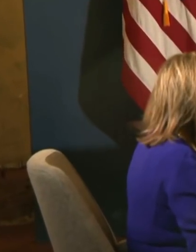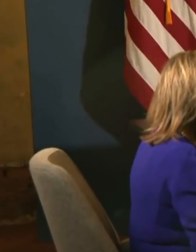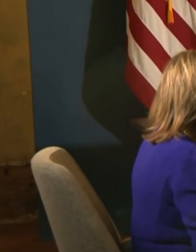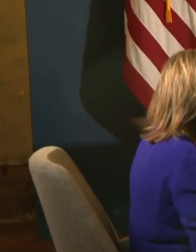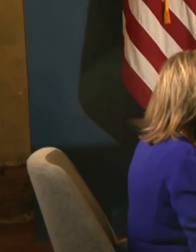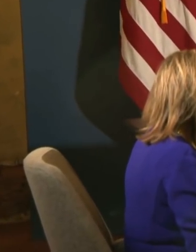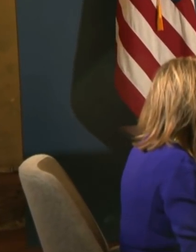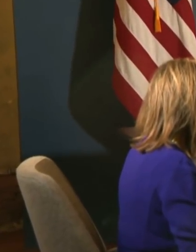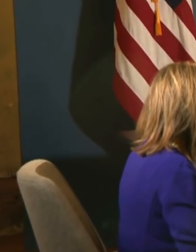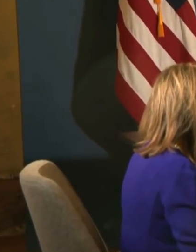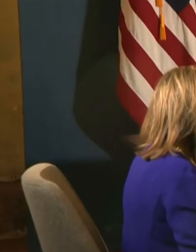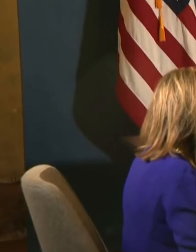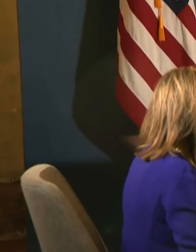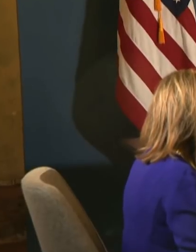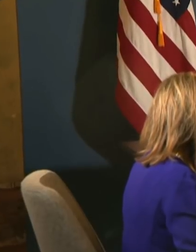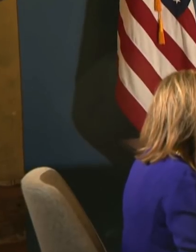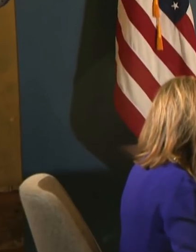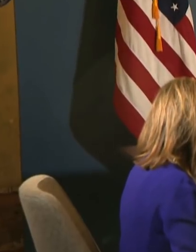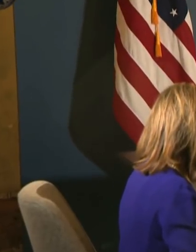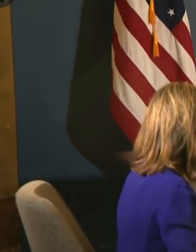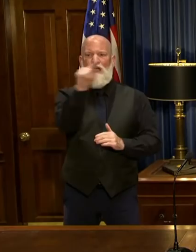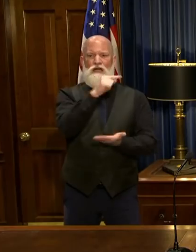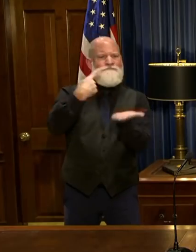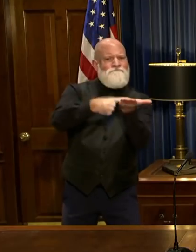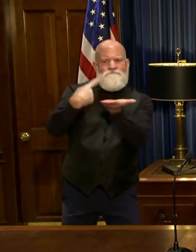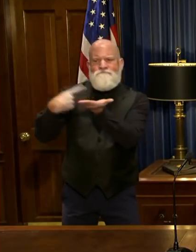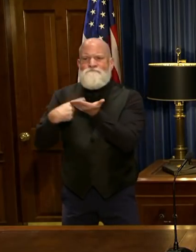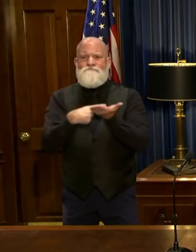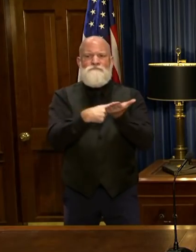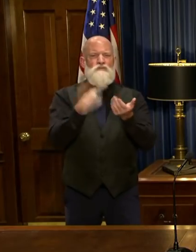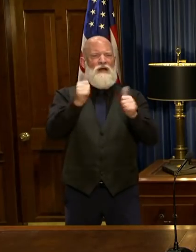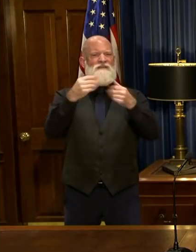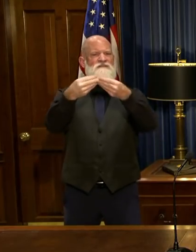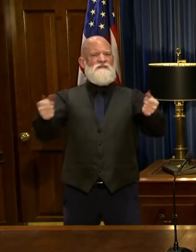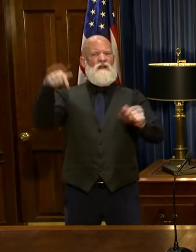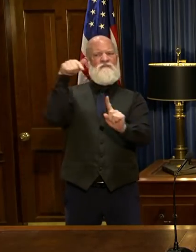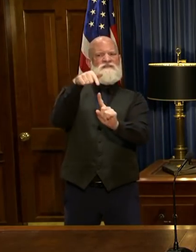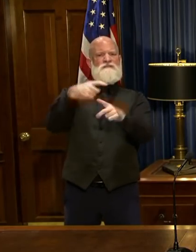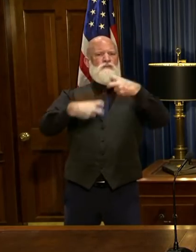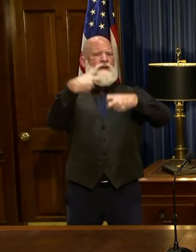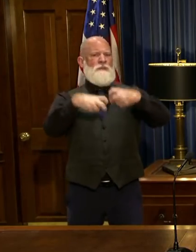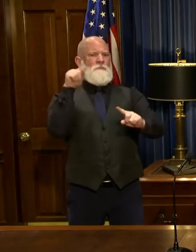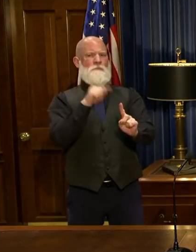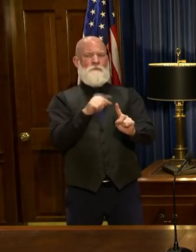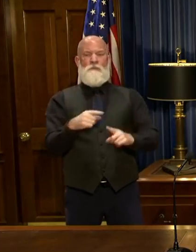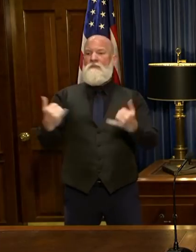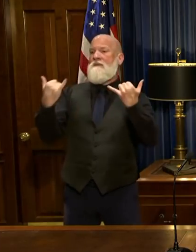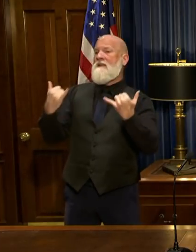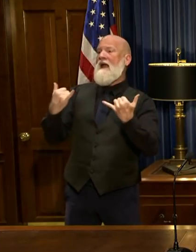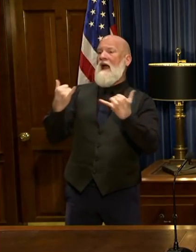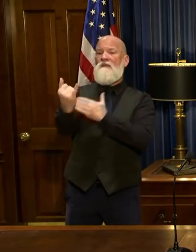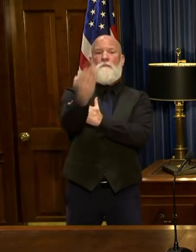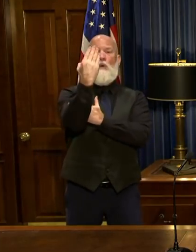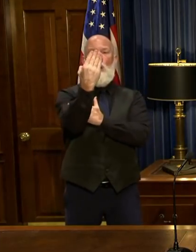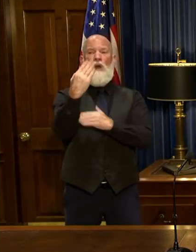quand donald trump reconnaîtra-t-il sa défaite car plus les jours passent plus l'étau se resserre vendredi la géorgie un état